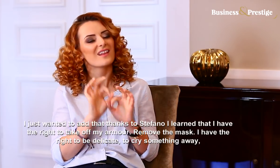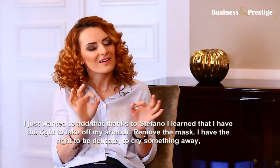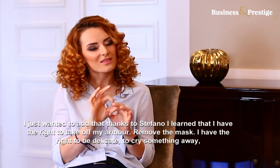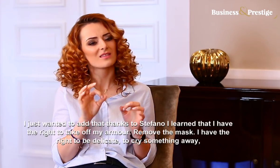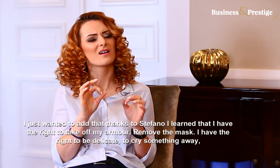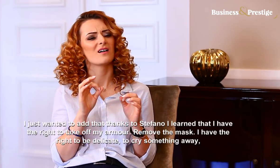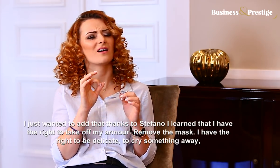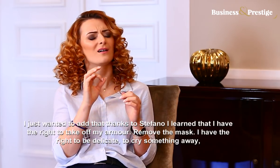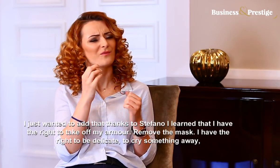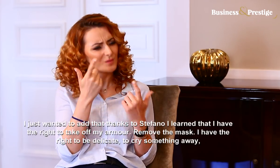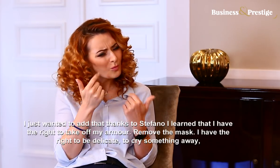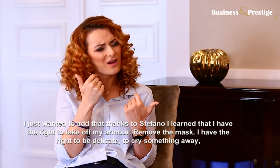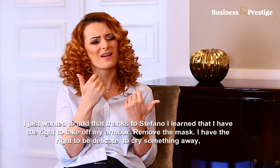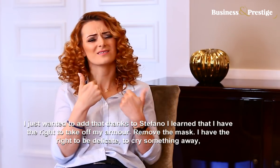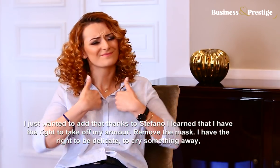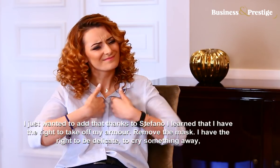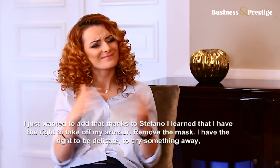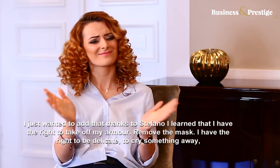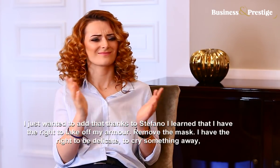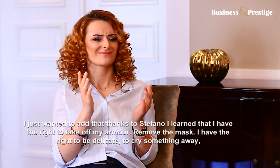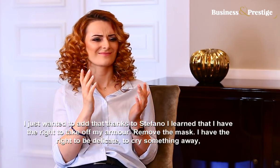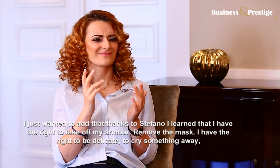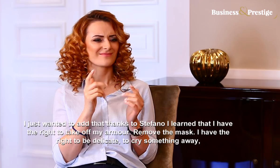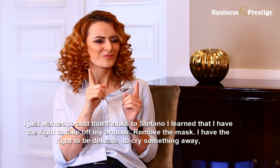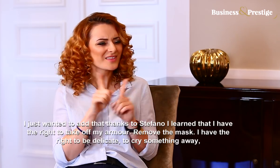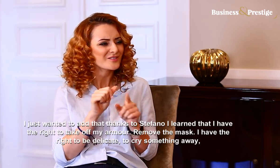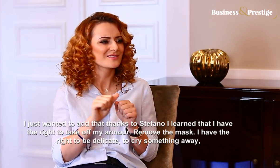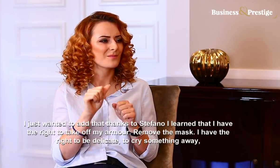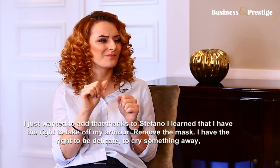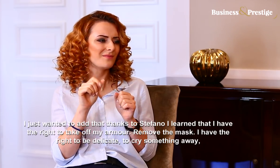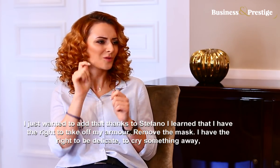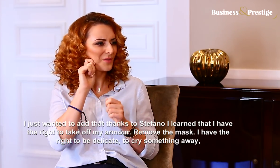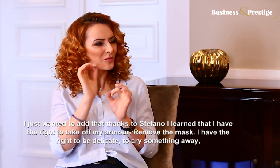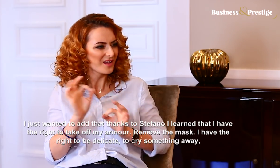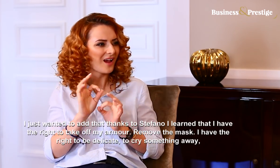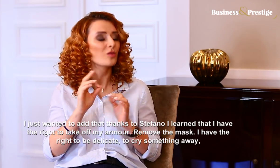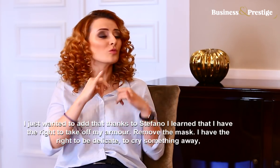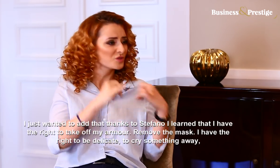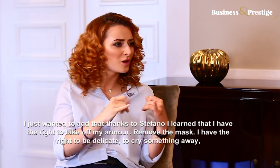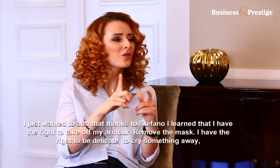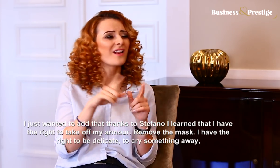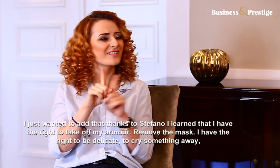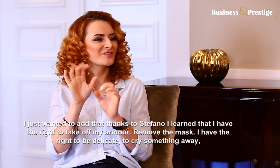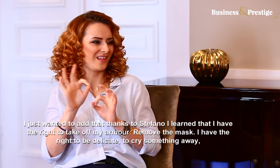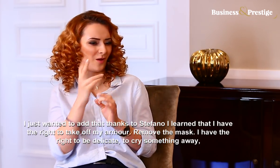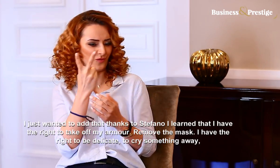zdjąć moją zbroję, ściągnąć ją z siebie. Mam prawo być delikatna, wypłakać